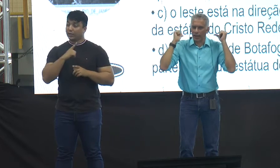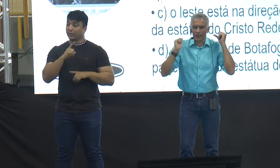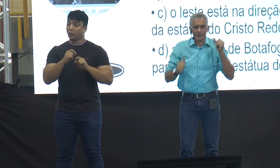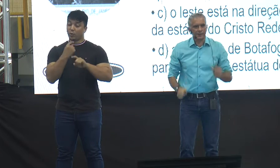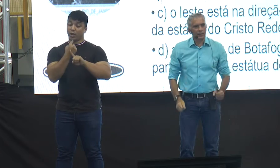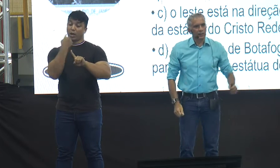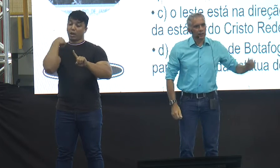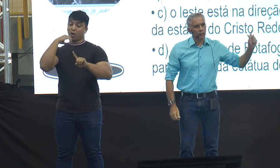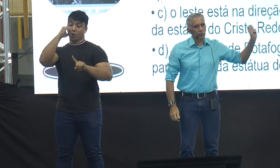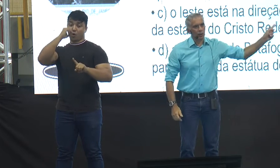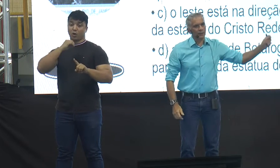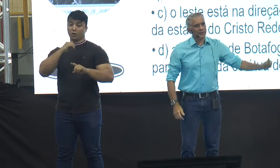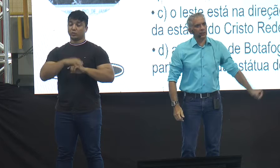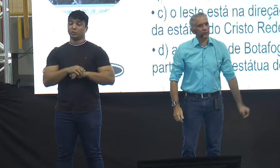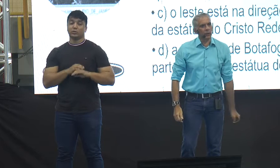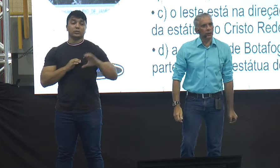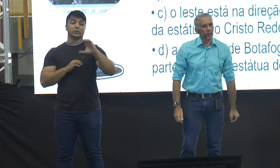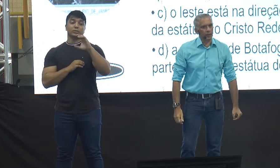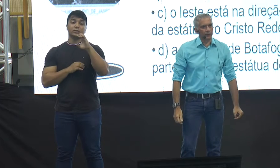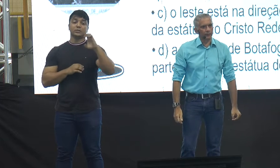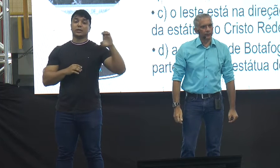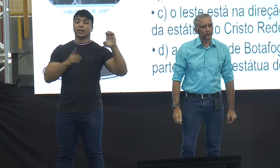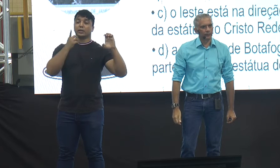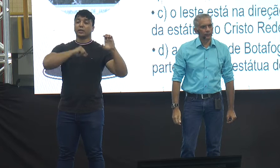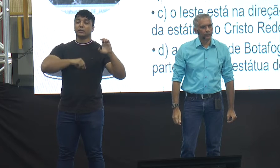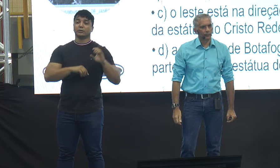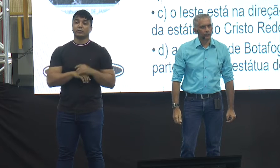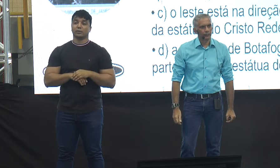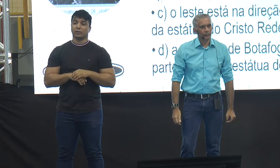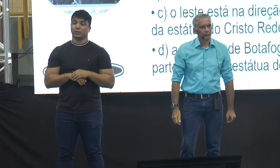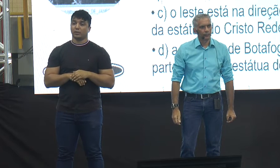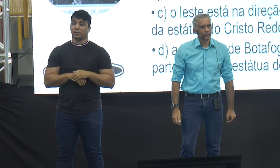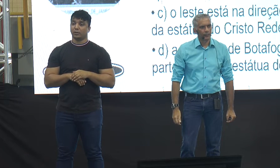lá atrás, do meu lado esquerdo tem o quê?